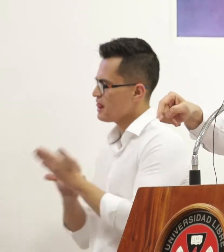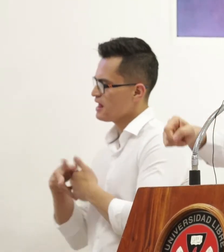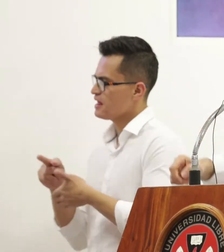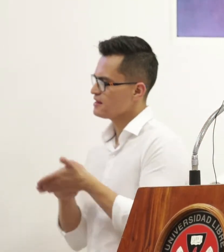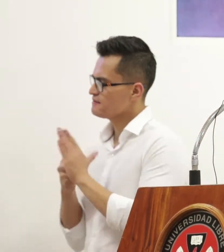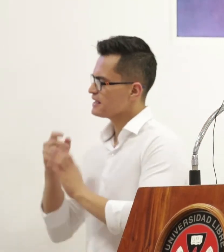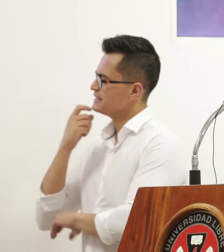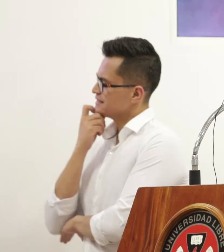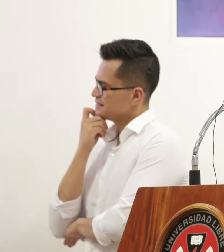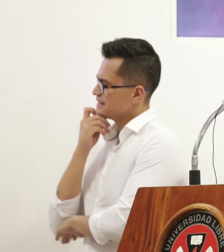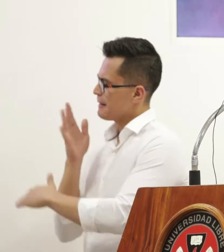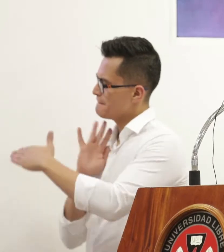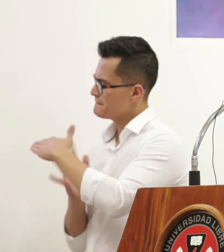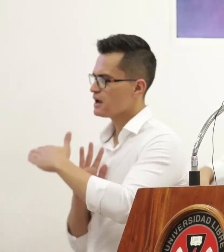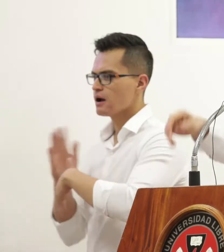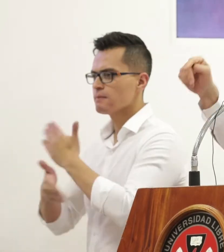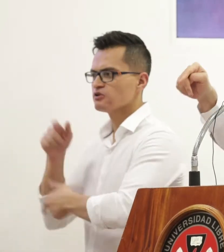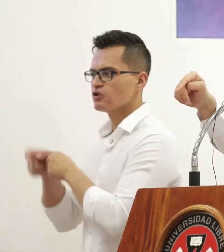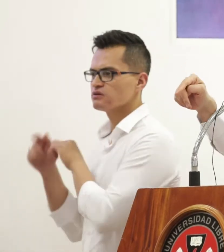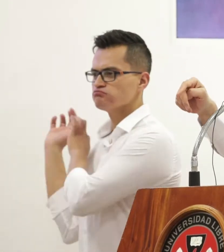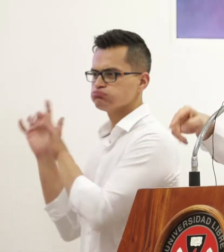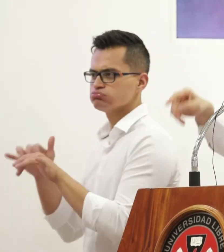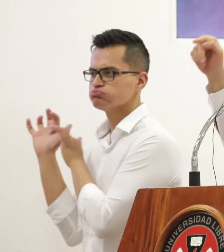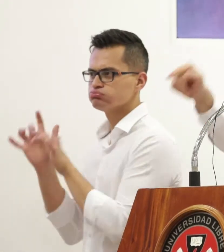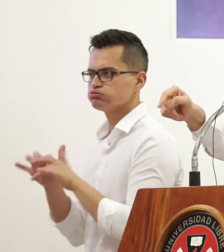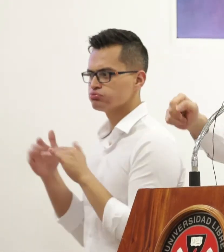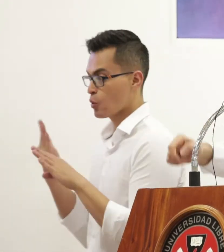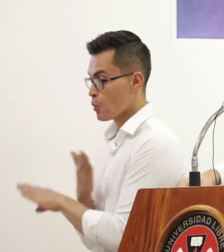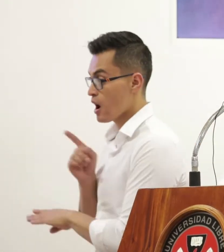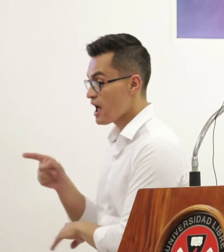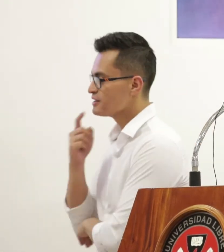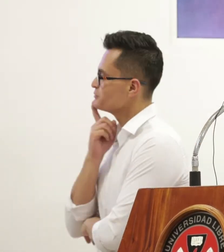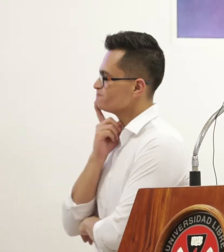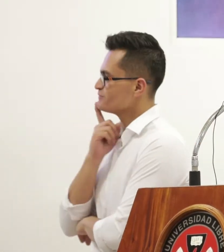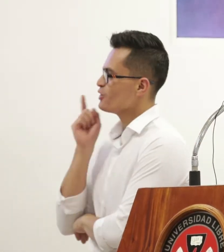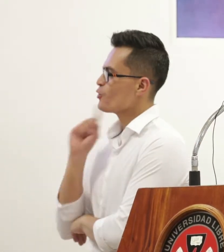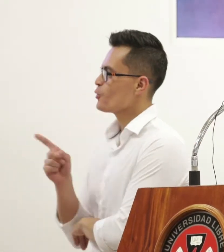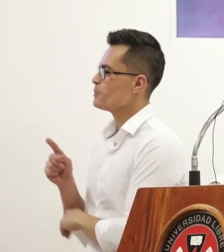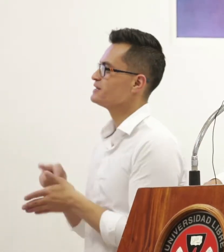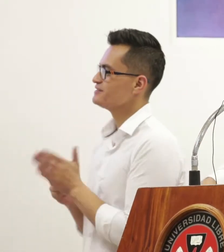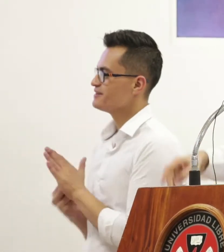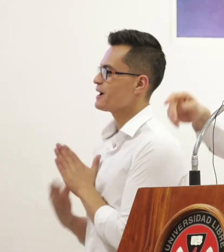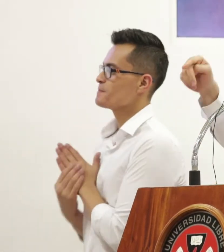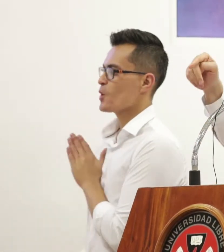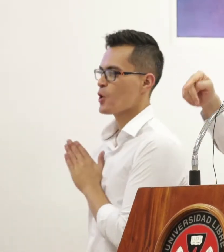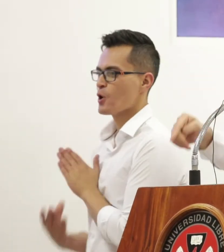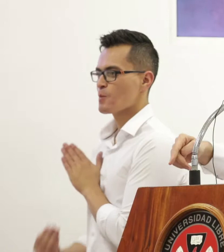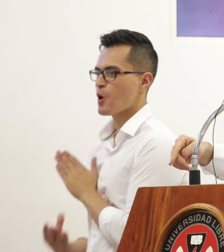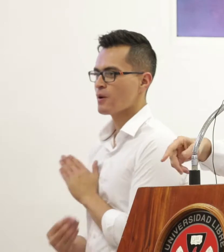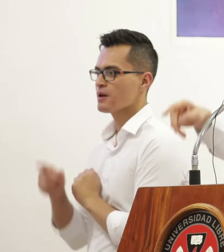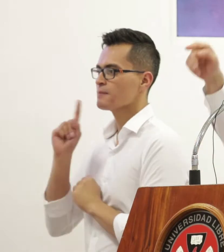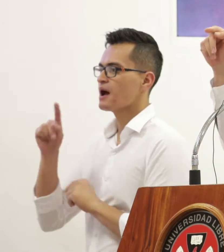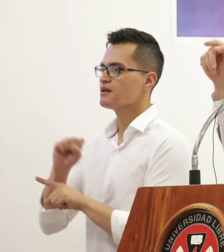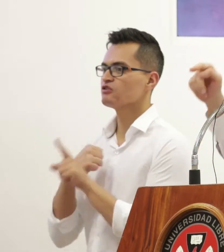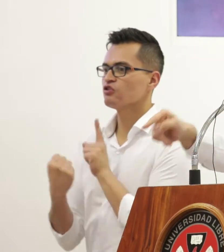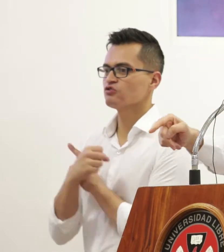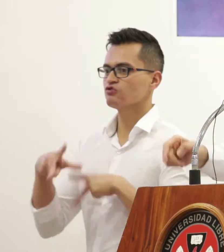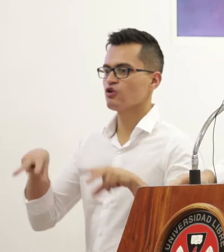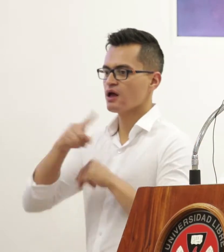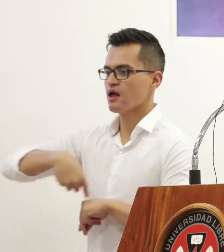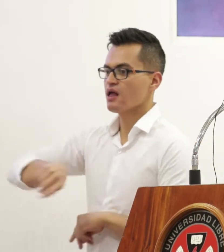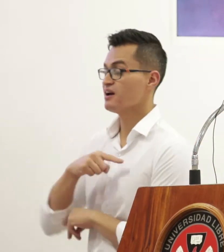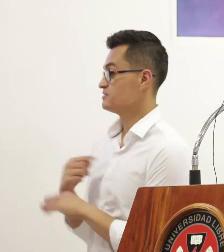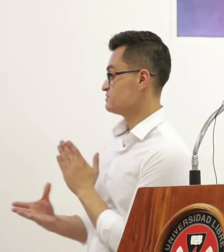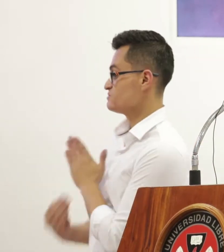son pobres. Y esta es una sociedad que le tiene fobia a los pobres. Y es una sociedad acostumbrada a tratar